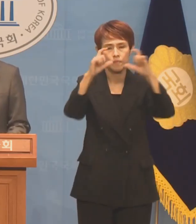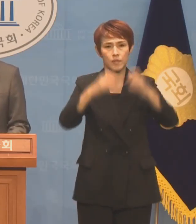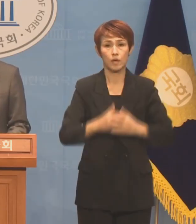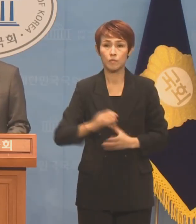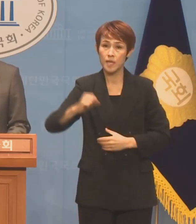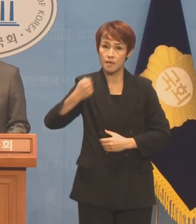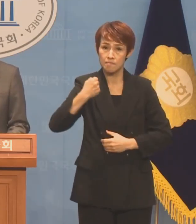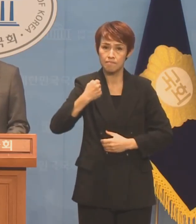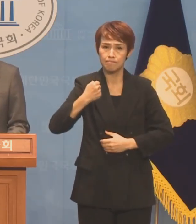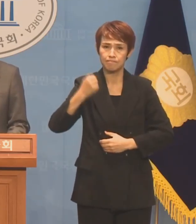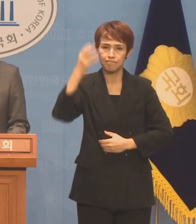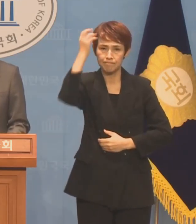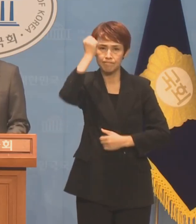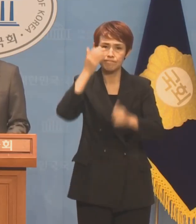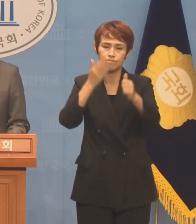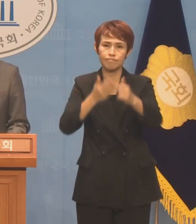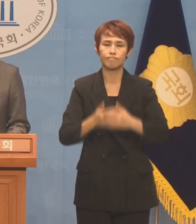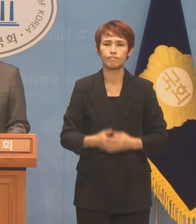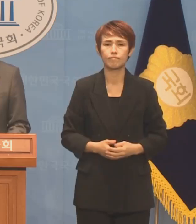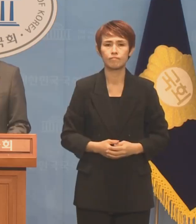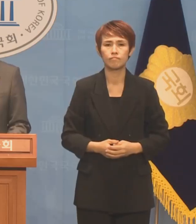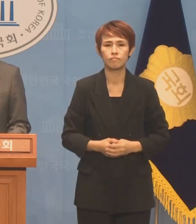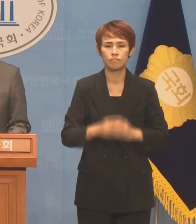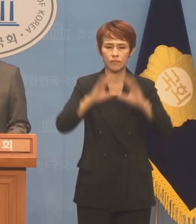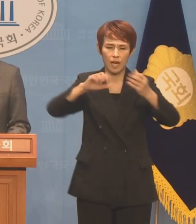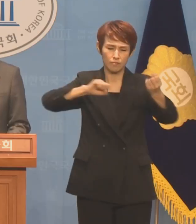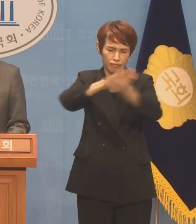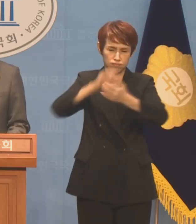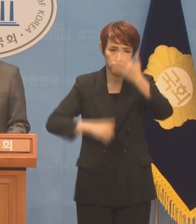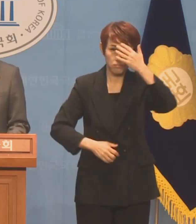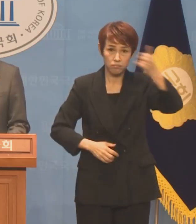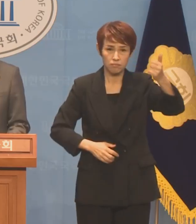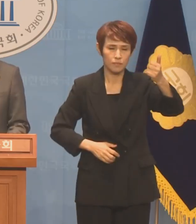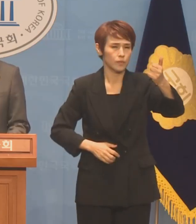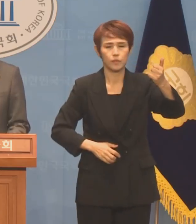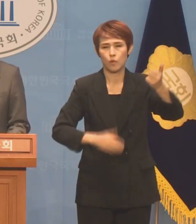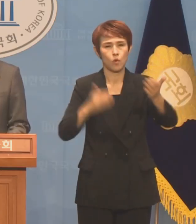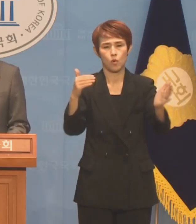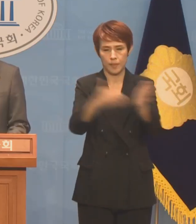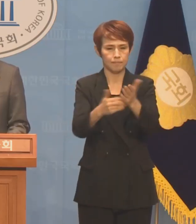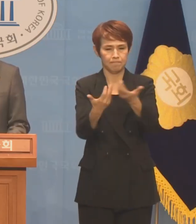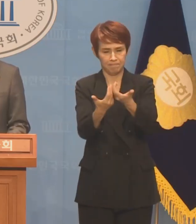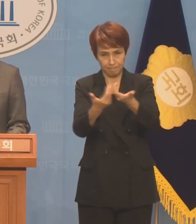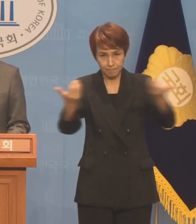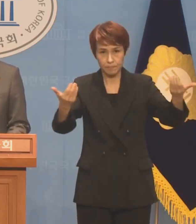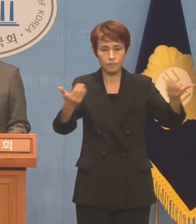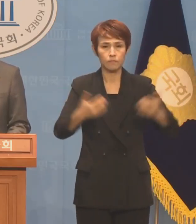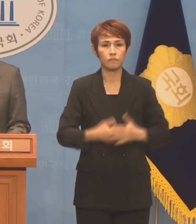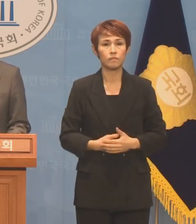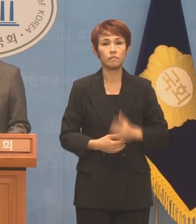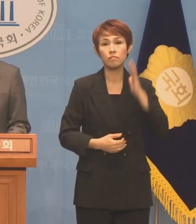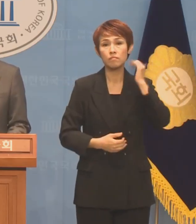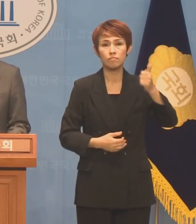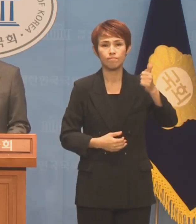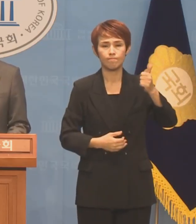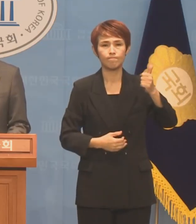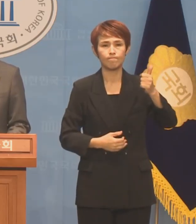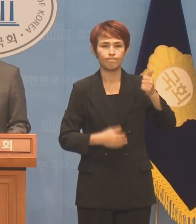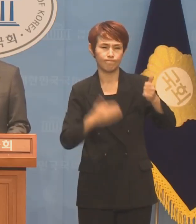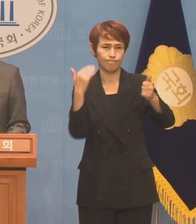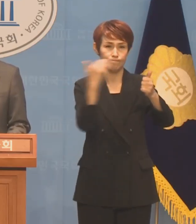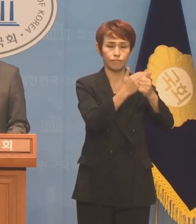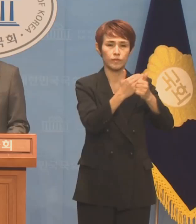국민의힘은 명심하십시오. 내란 수괴와 당장 결별하고 내란 세력을 척결하는 데